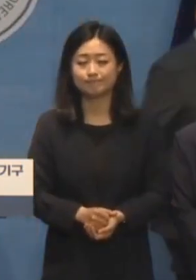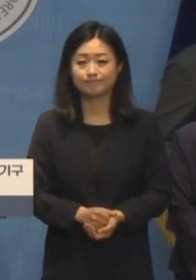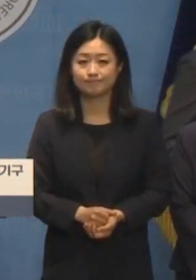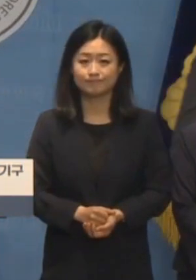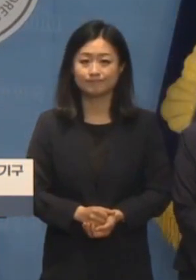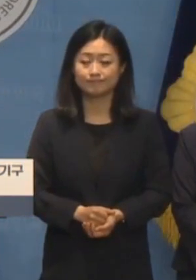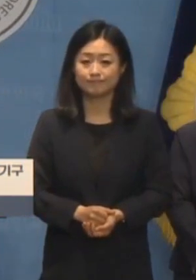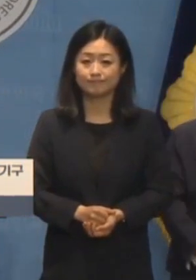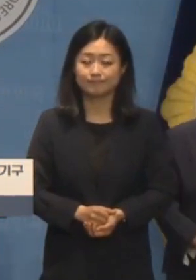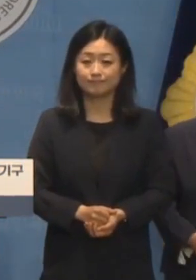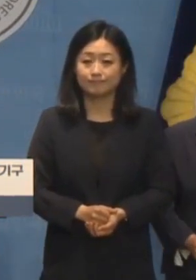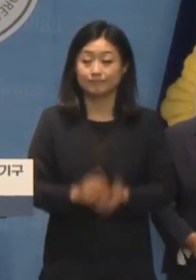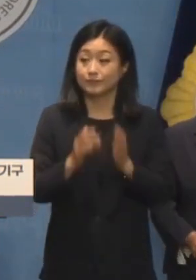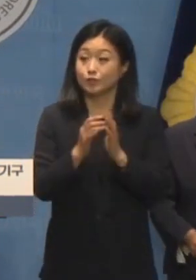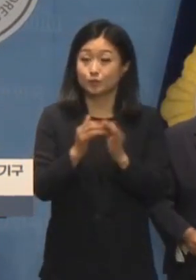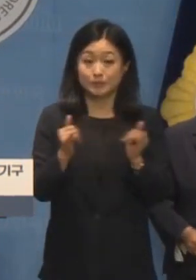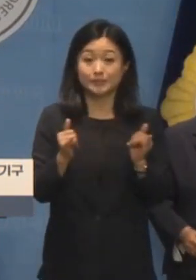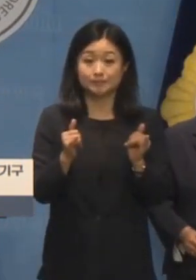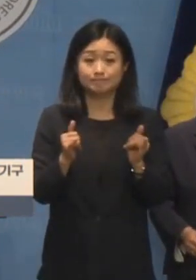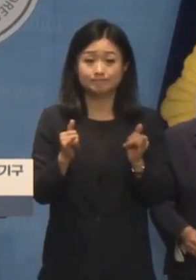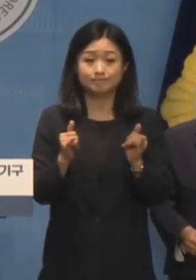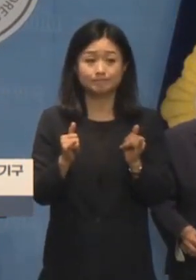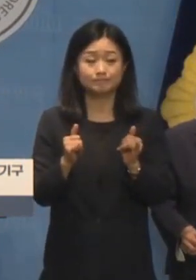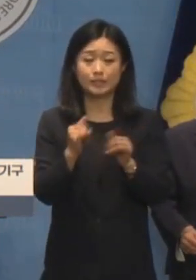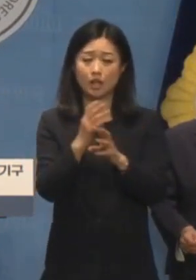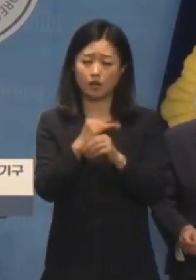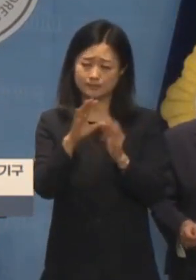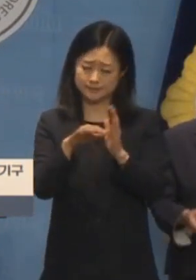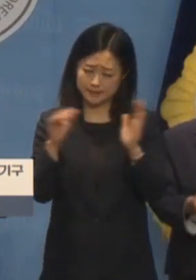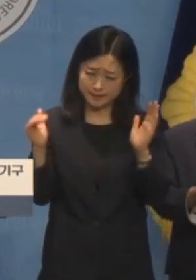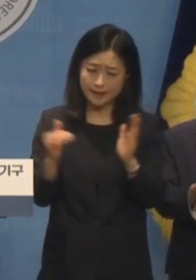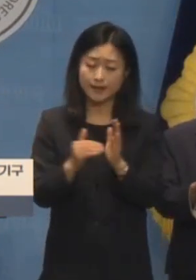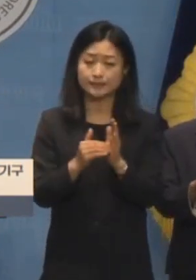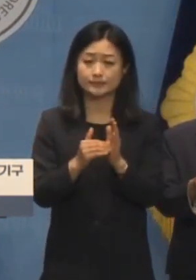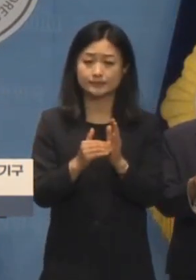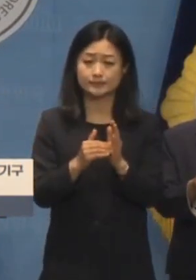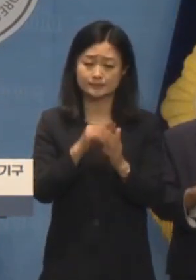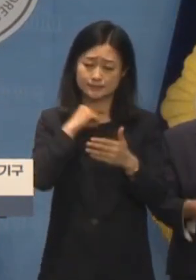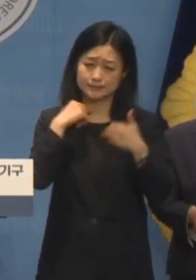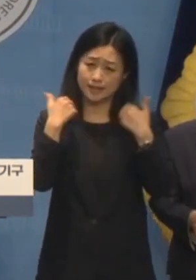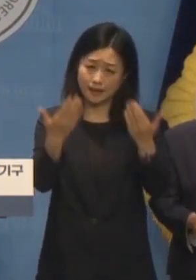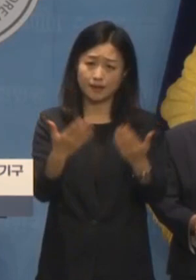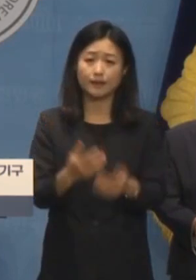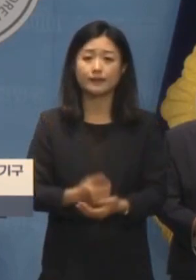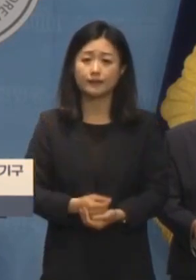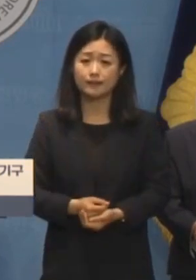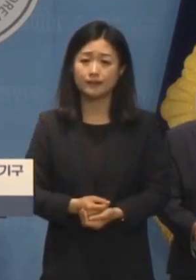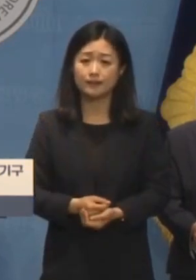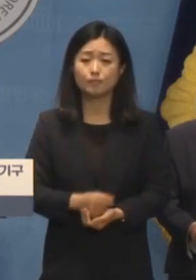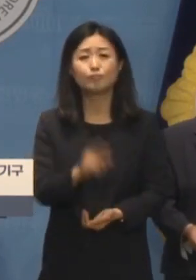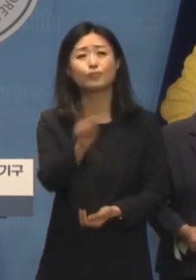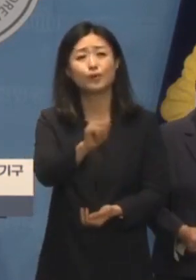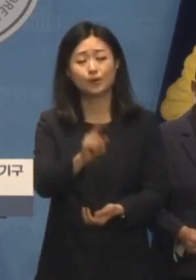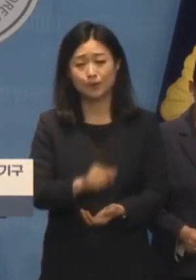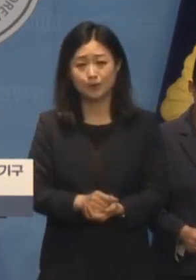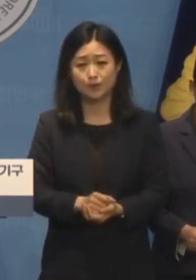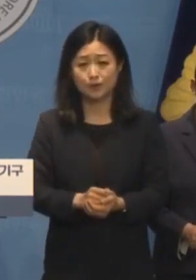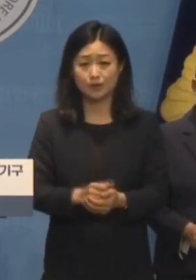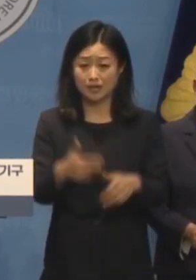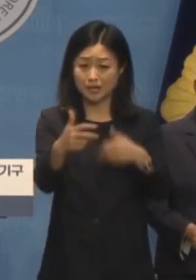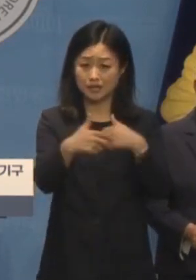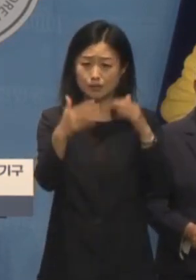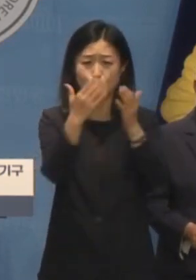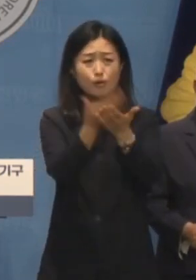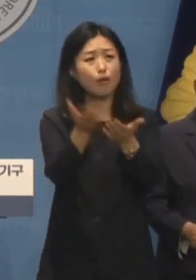아니겠습니까 우리 국민들이 언제까지 이렇게 희생해야 합니까 의료 개혁이라는 목표가